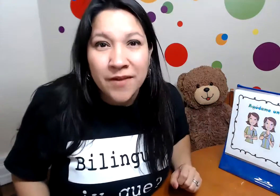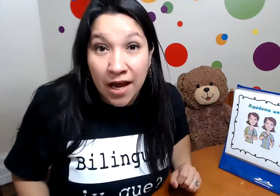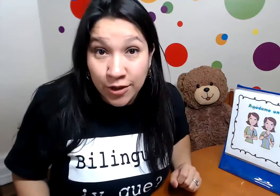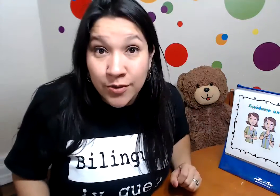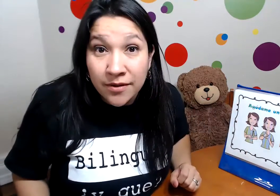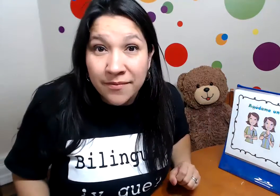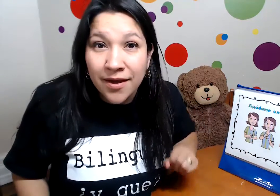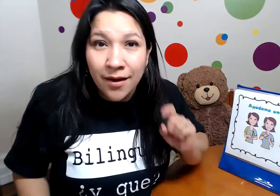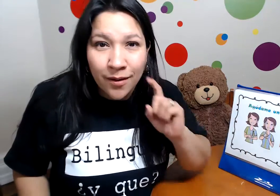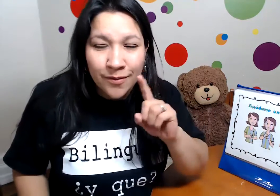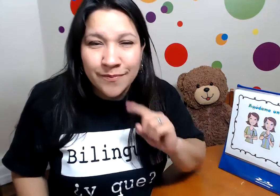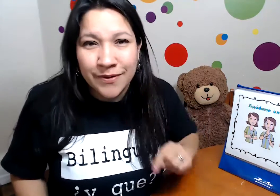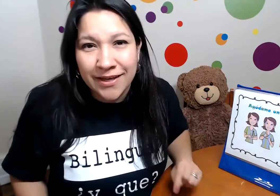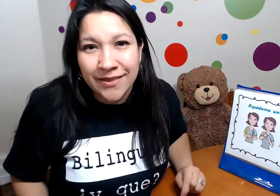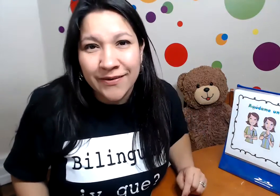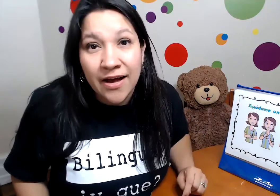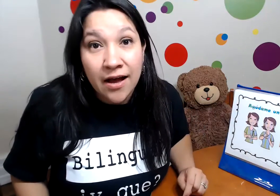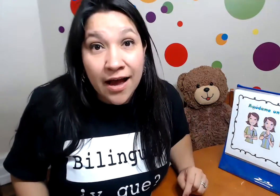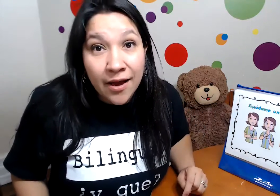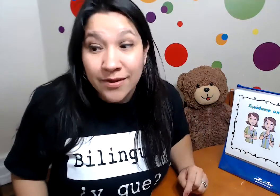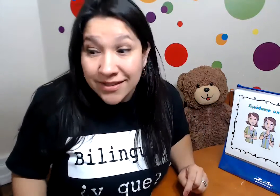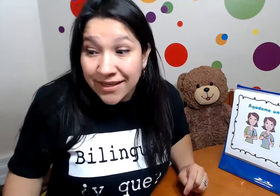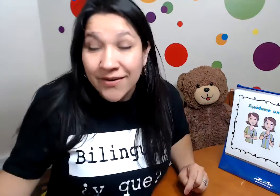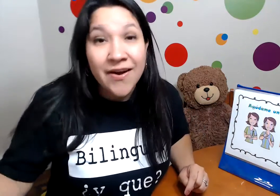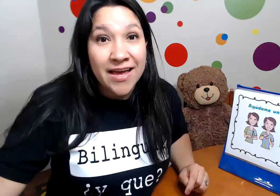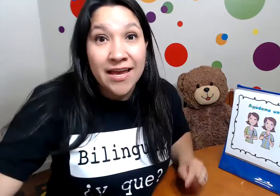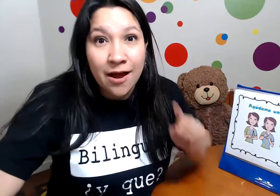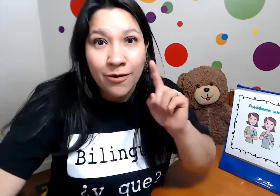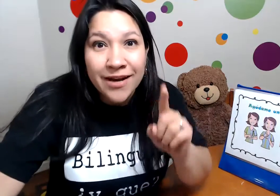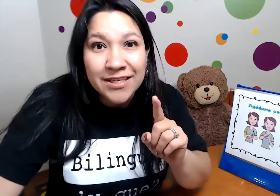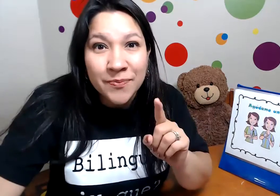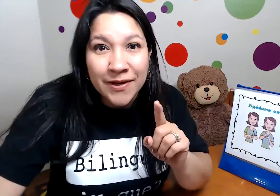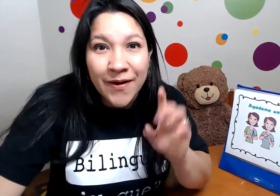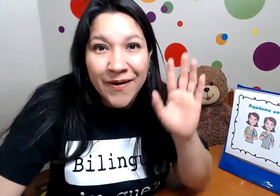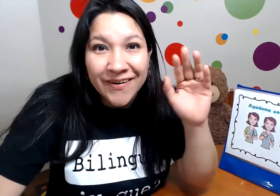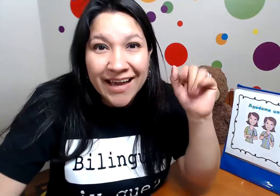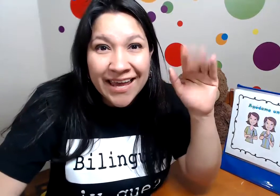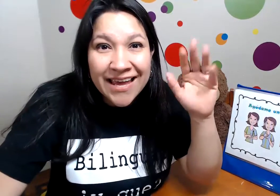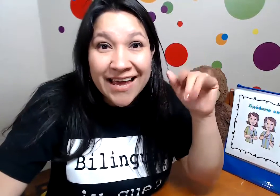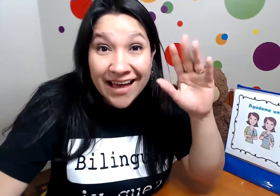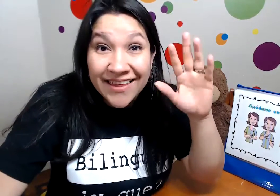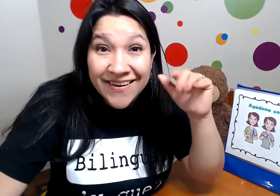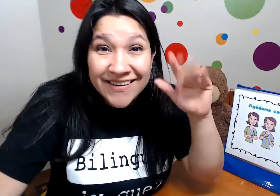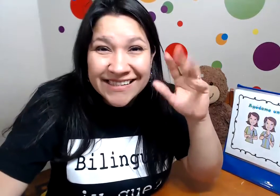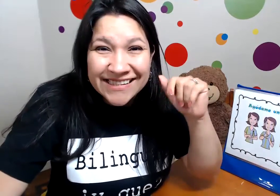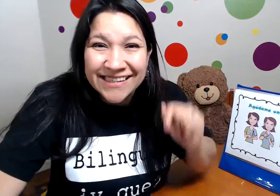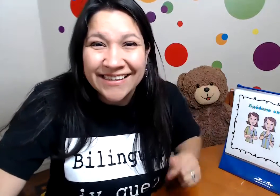ayudarme un poquito algodoncillo in our next pidió ok a dios